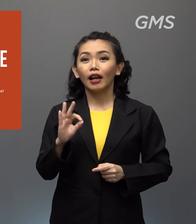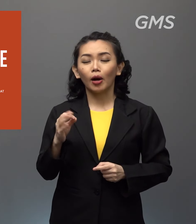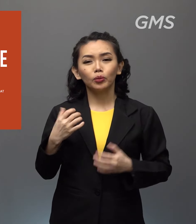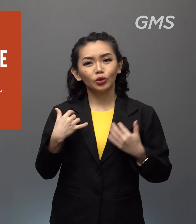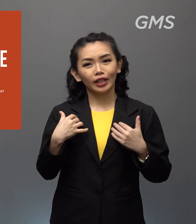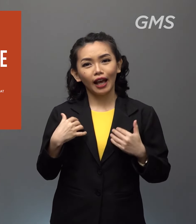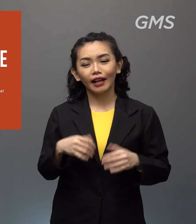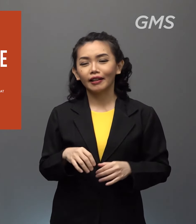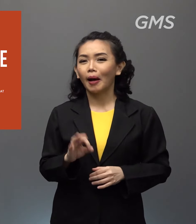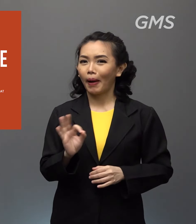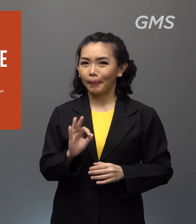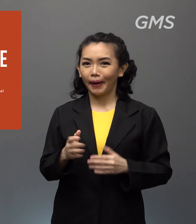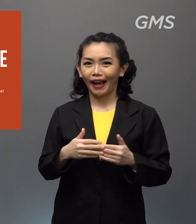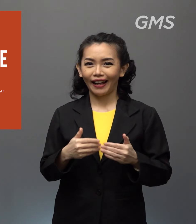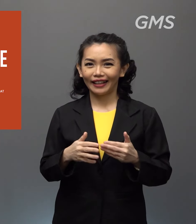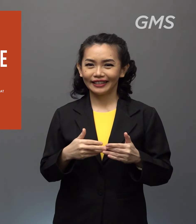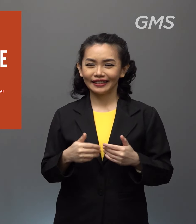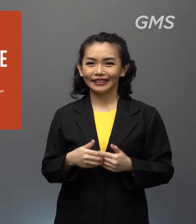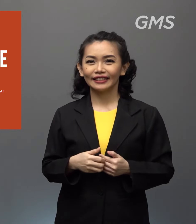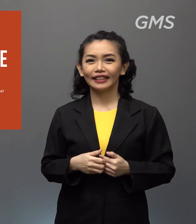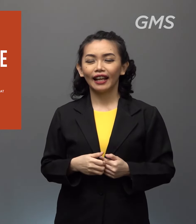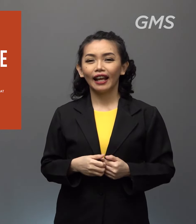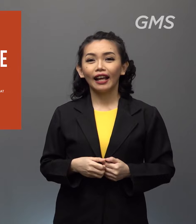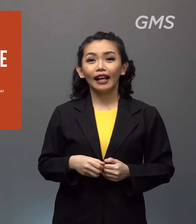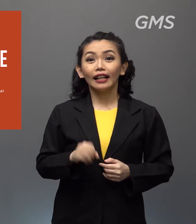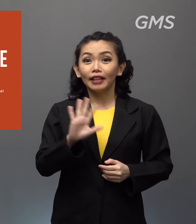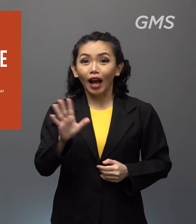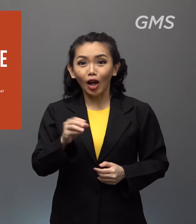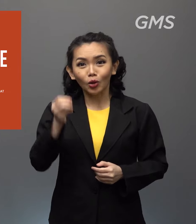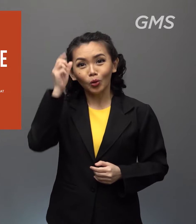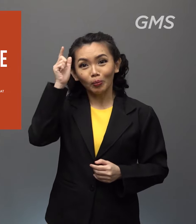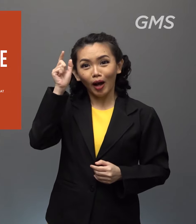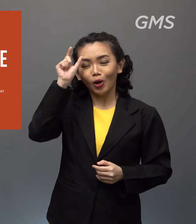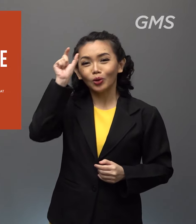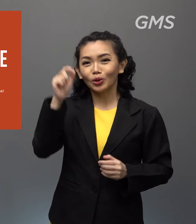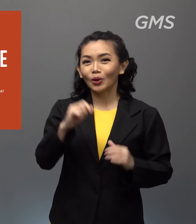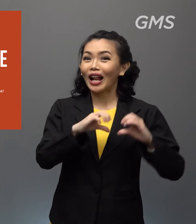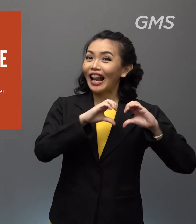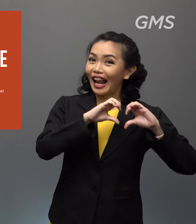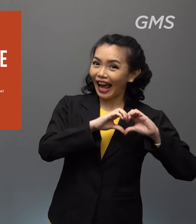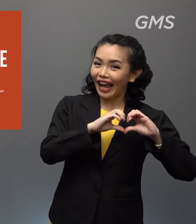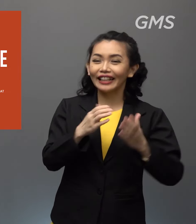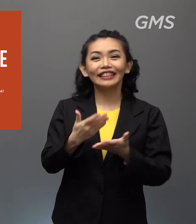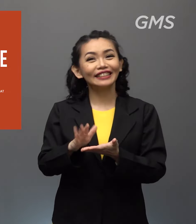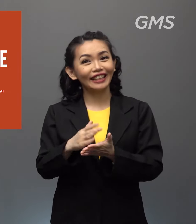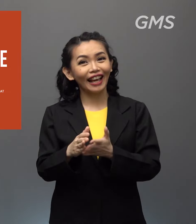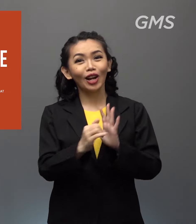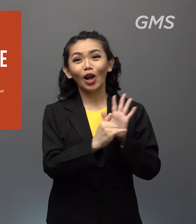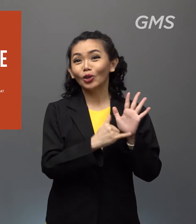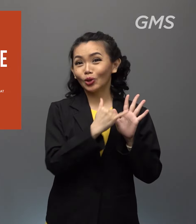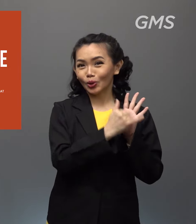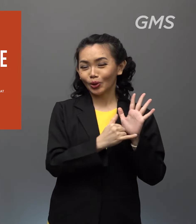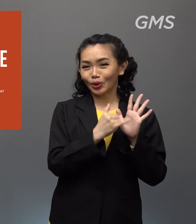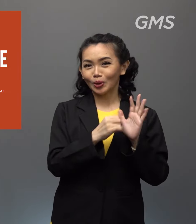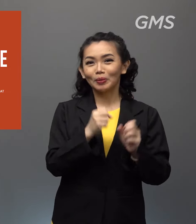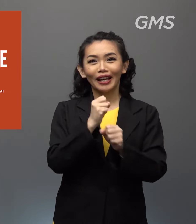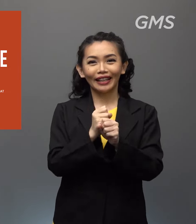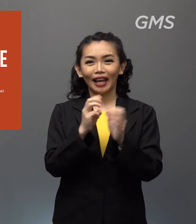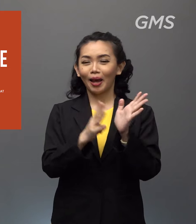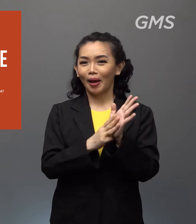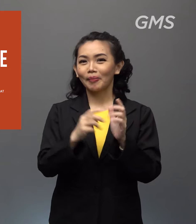like, share, subscribe, dan aktifkan tanda lonceng YouTube GMS Church supaya Anda selalu terupdate dan mengikuti